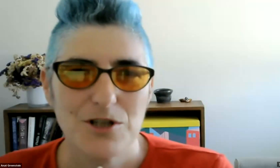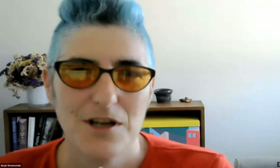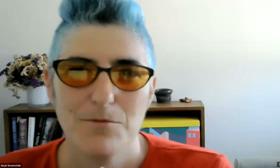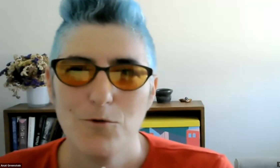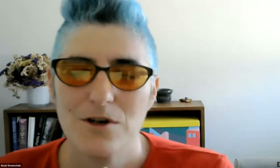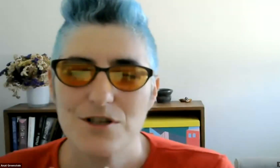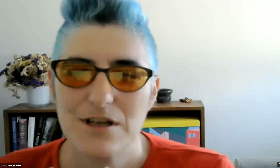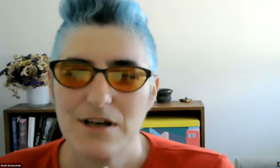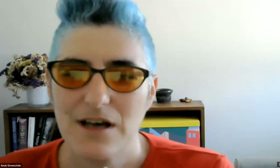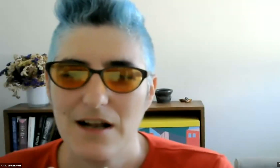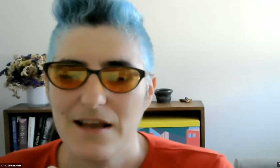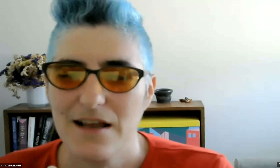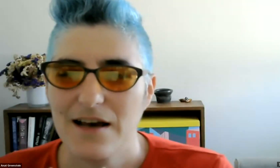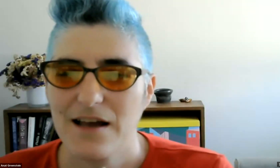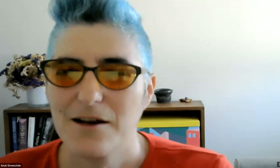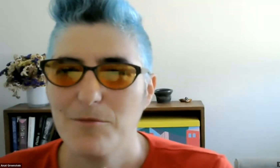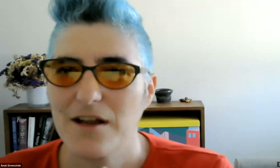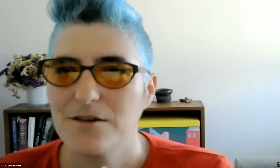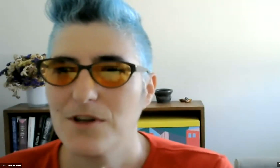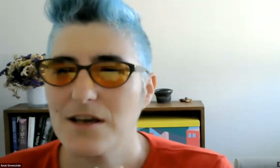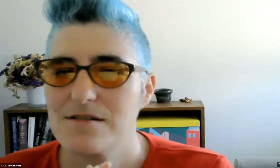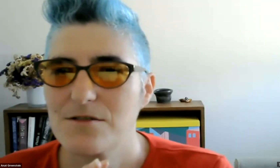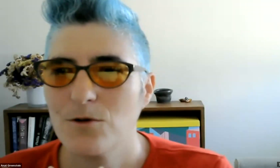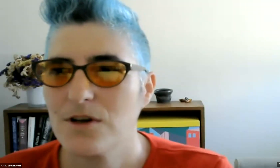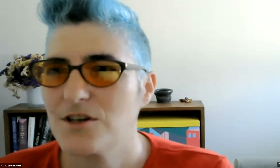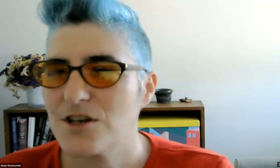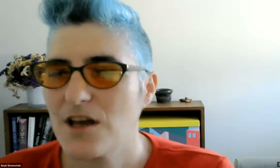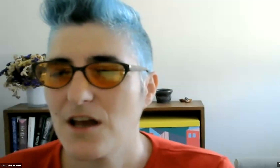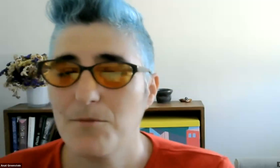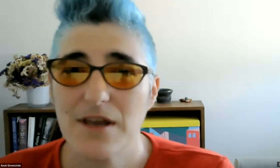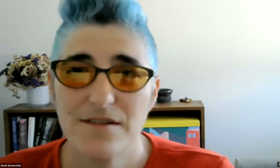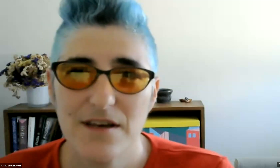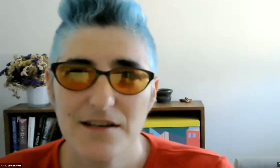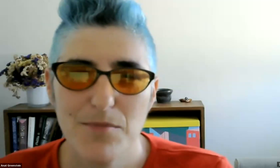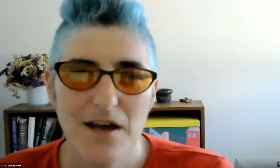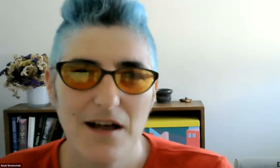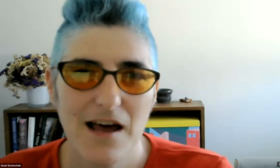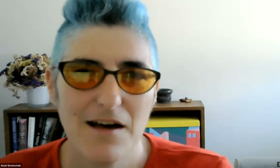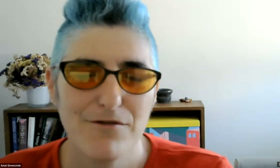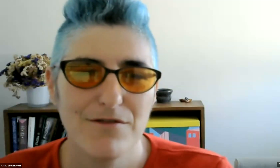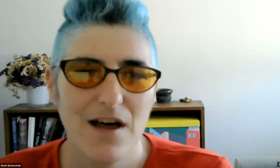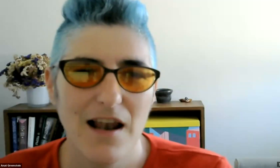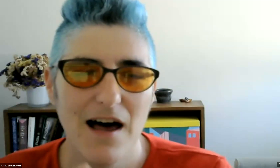שנאמרו ראשית ככה לחלק מהדיון ההיסטורי שעמית דיבר עליו ועל